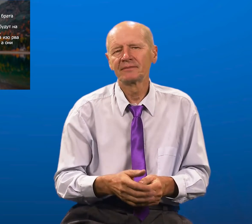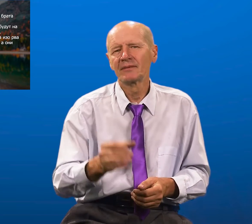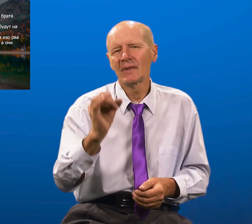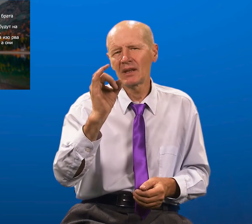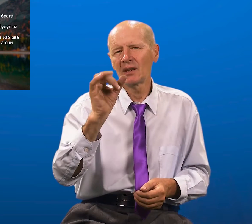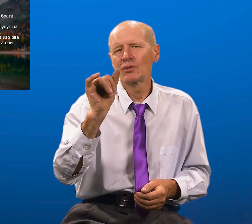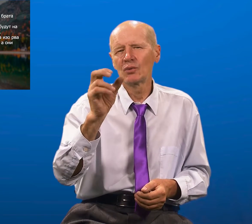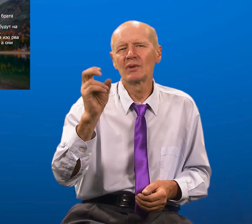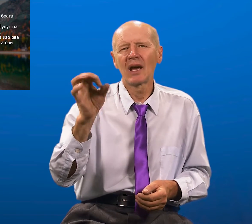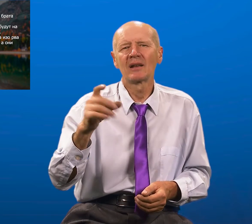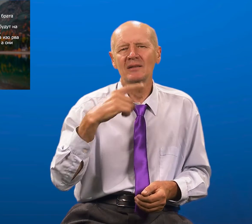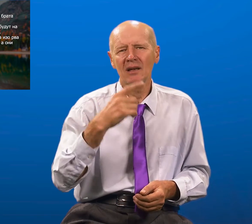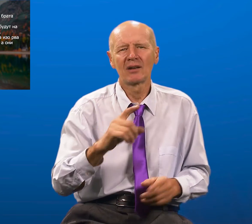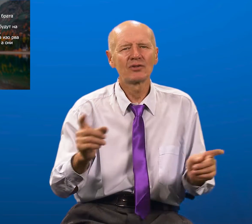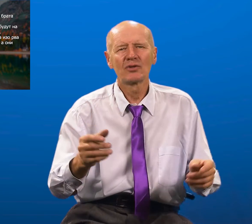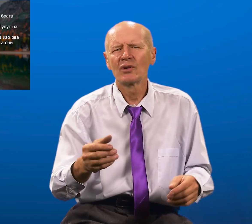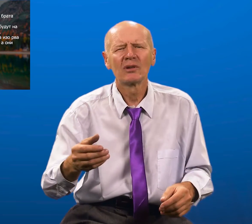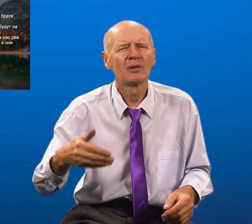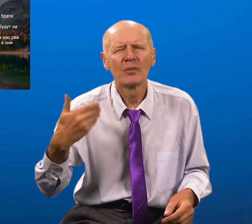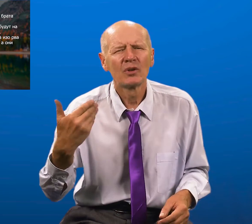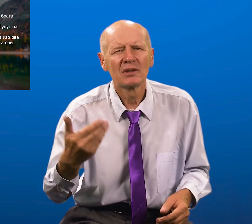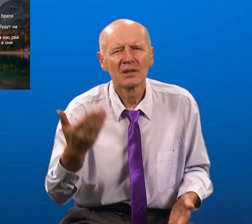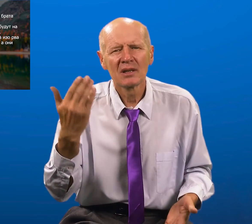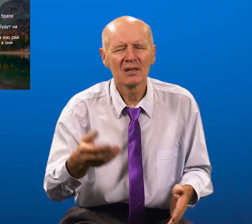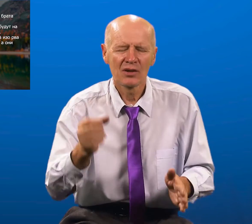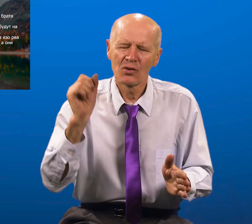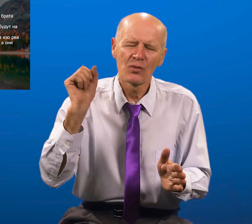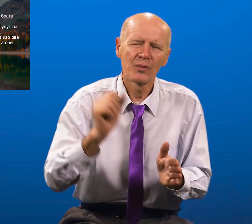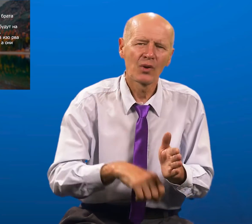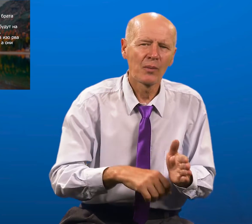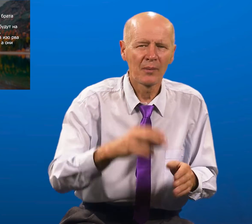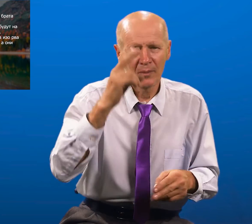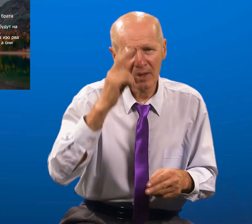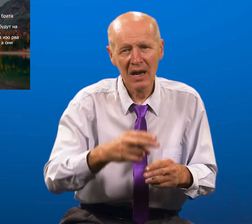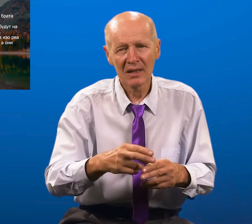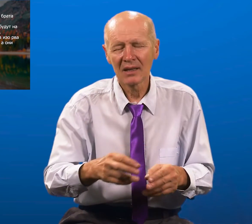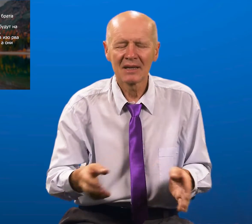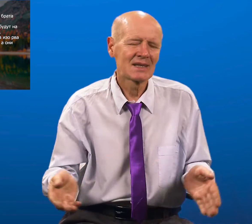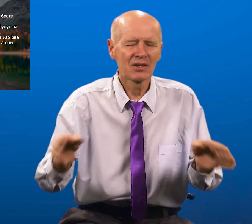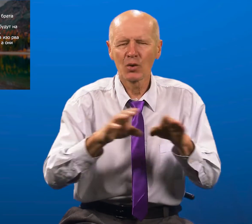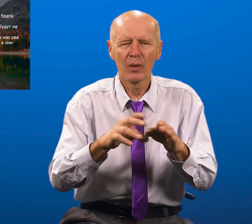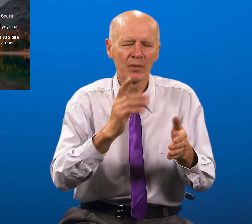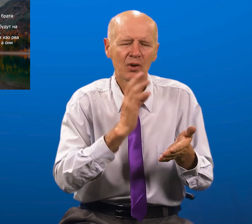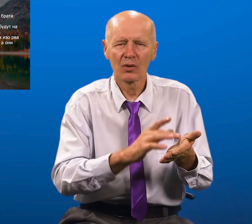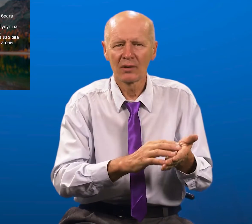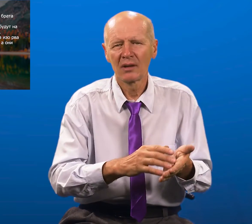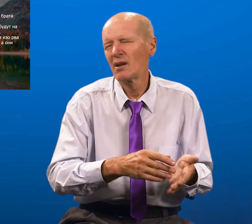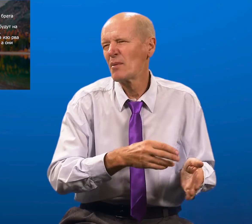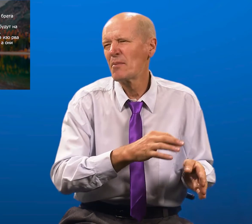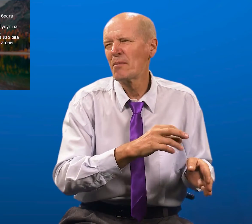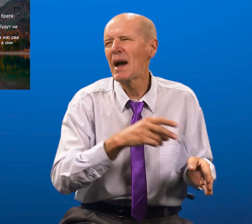Иуда братьям своим: „Что пользы, если мы убьем брата нашего и скроем кровь его? Пойдем, продадим